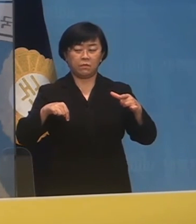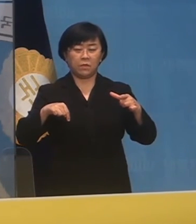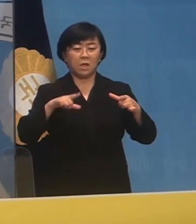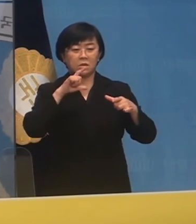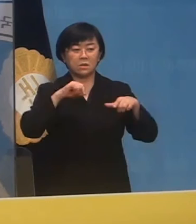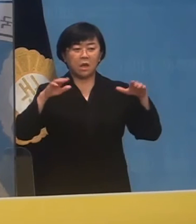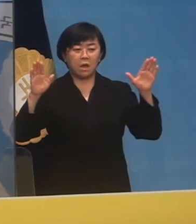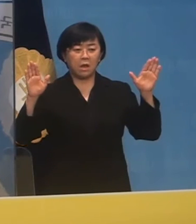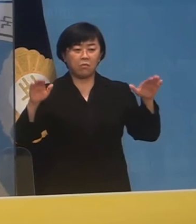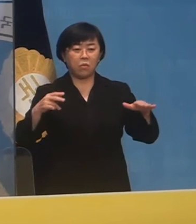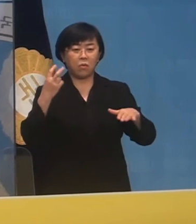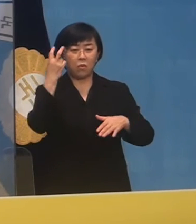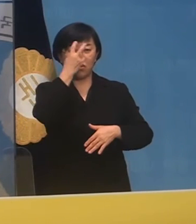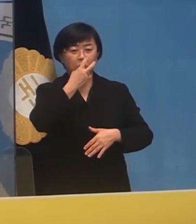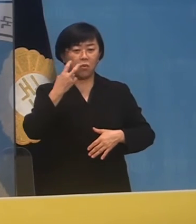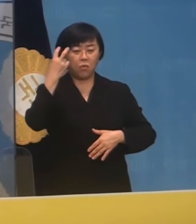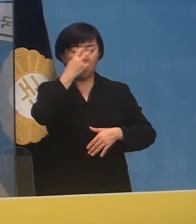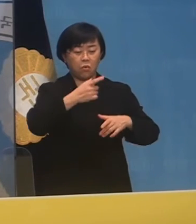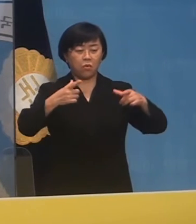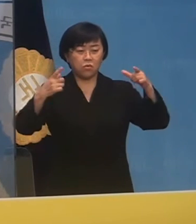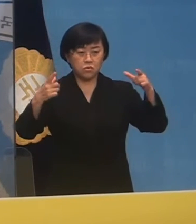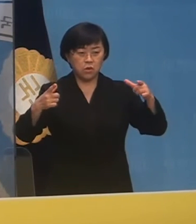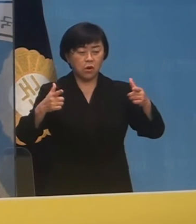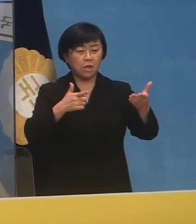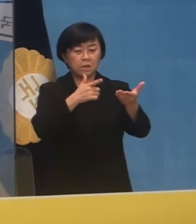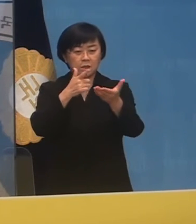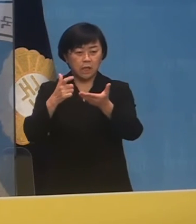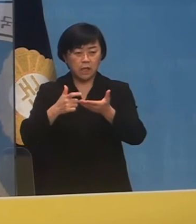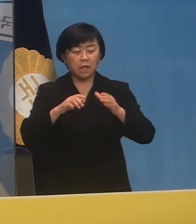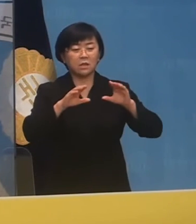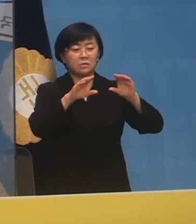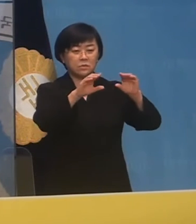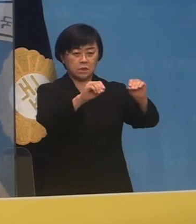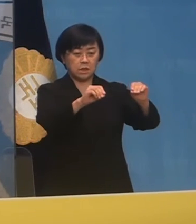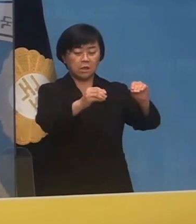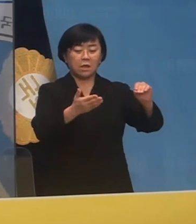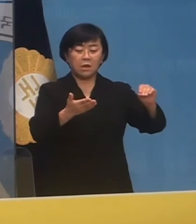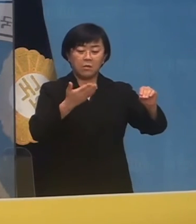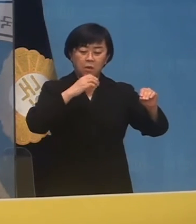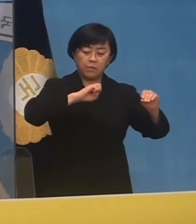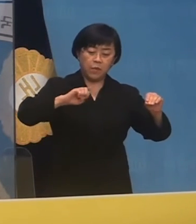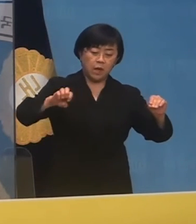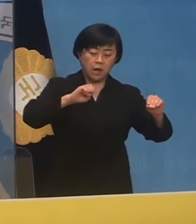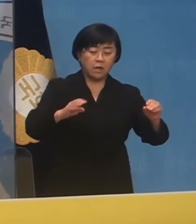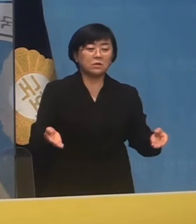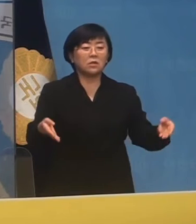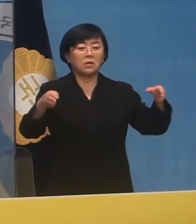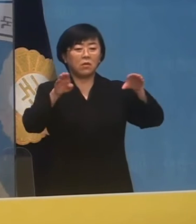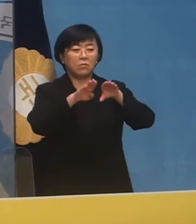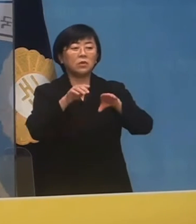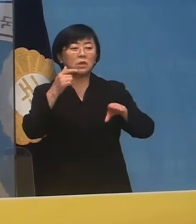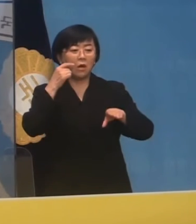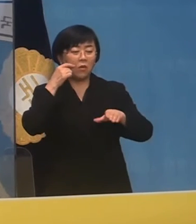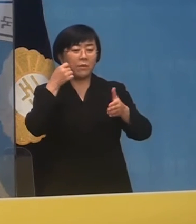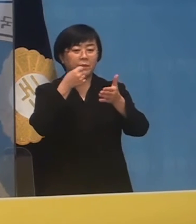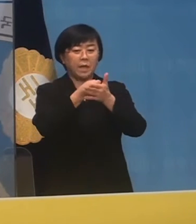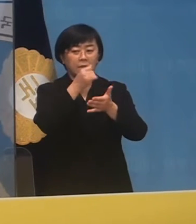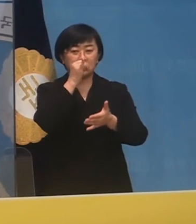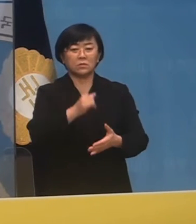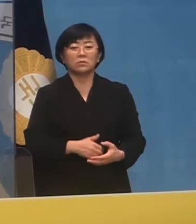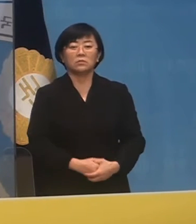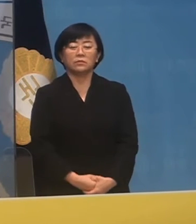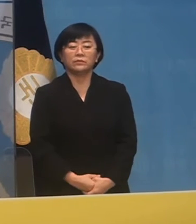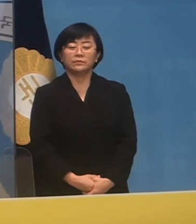보호구역, 사냥금지구역, 음식물 쓰레기 처리장을 설치할 수 없다고 규정하고